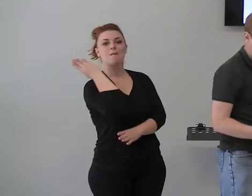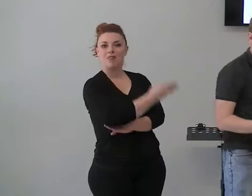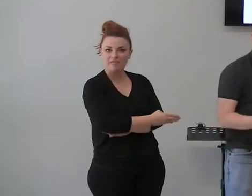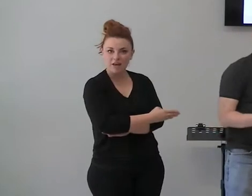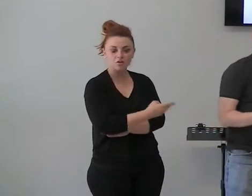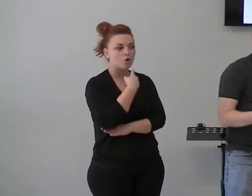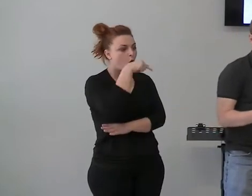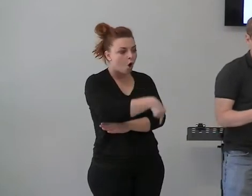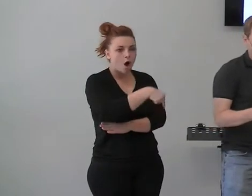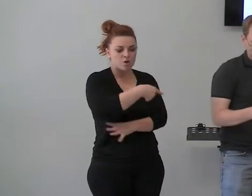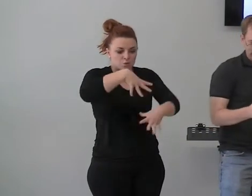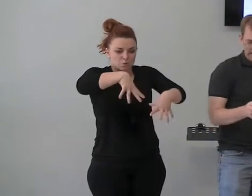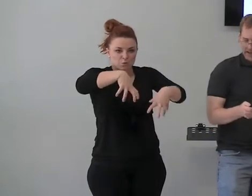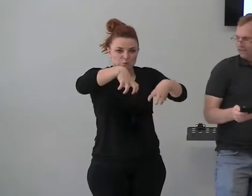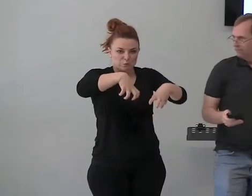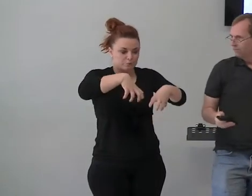cursed is